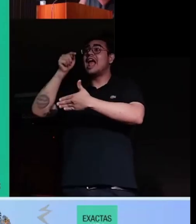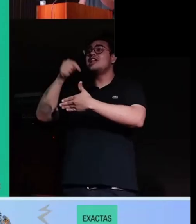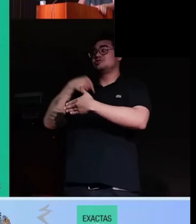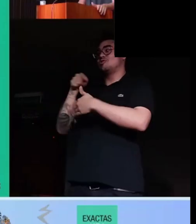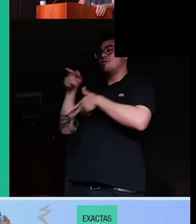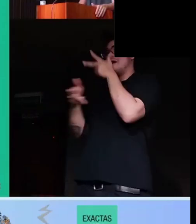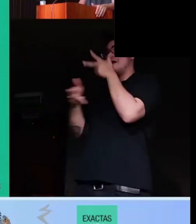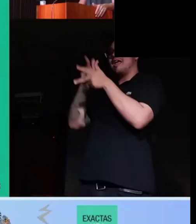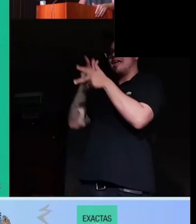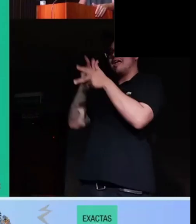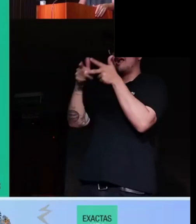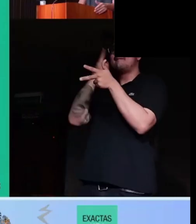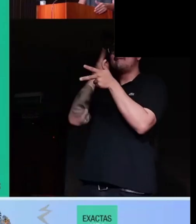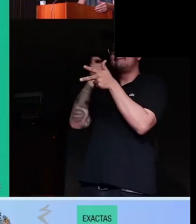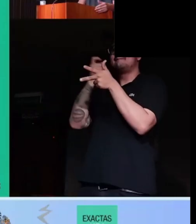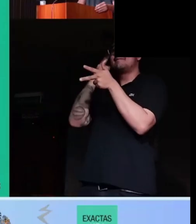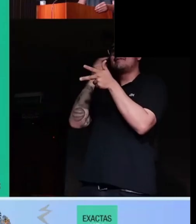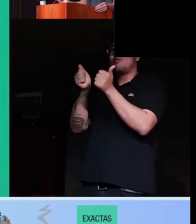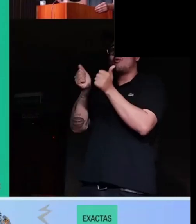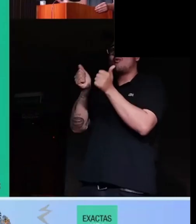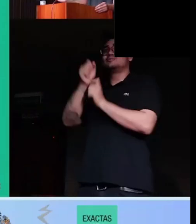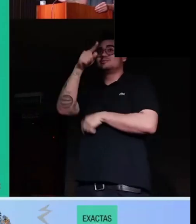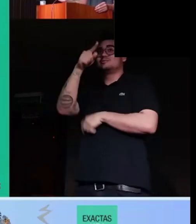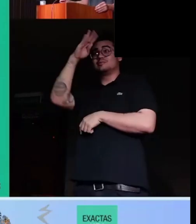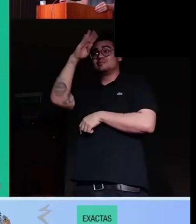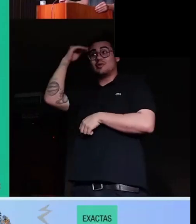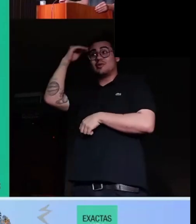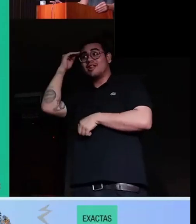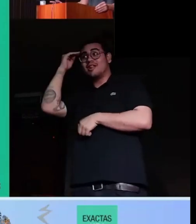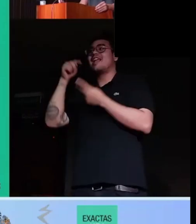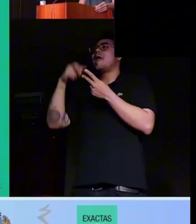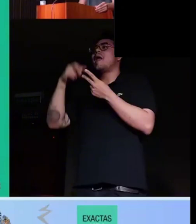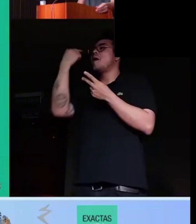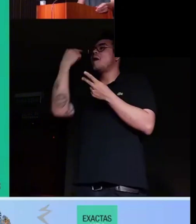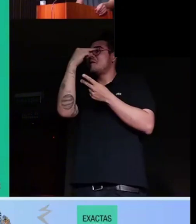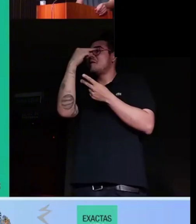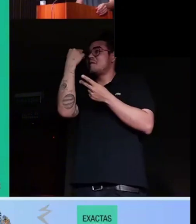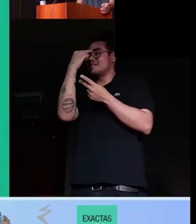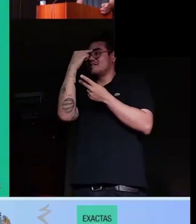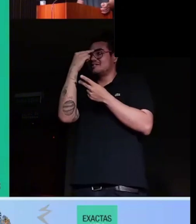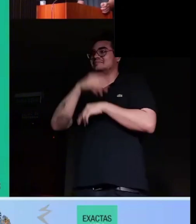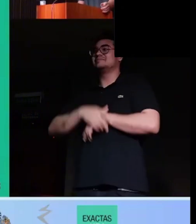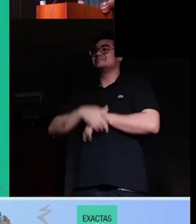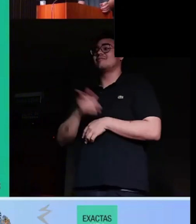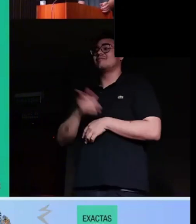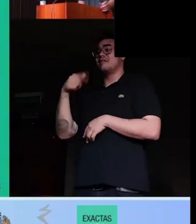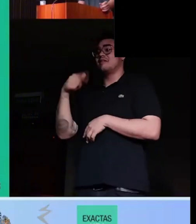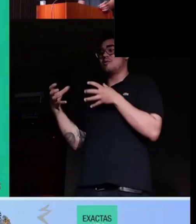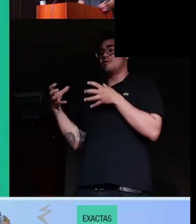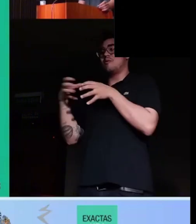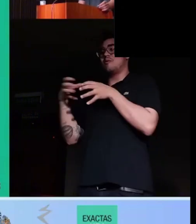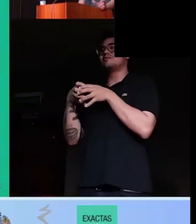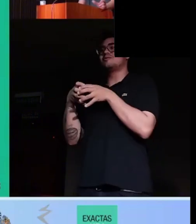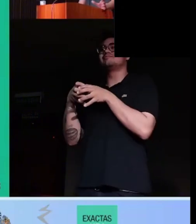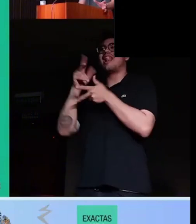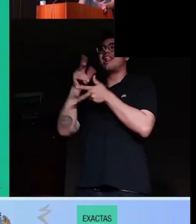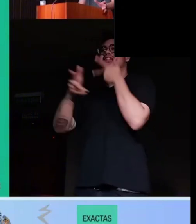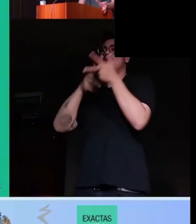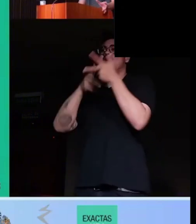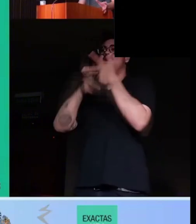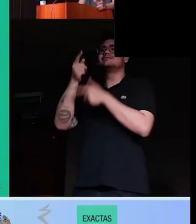con Aldo y Betty. Em, en ese